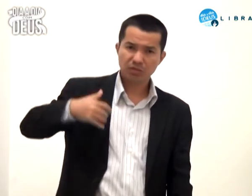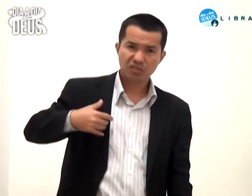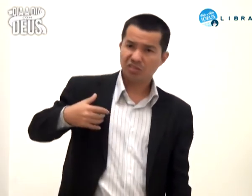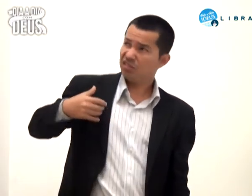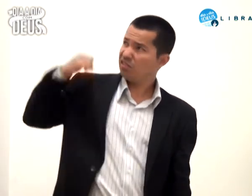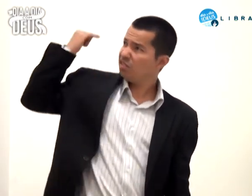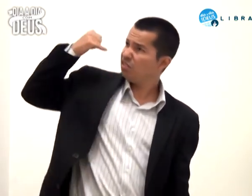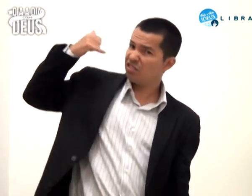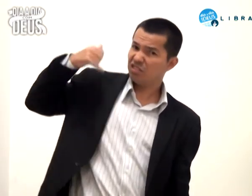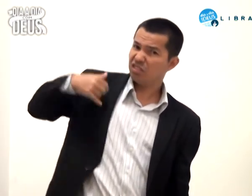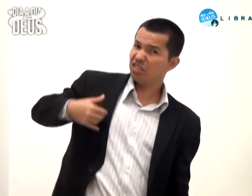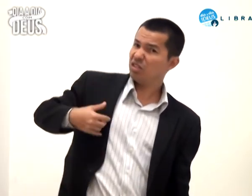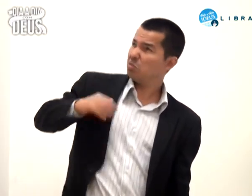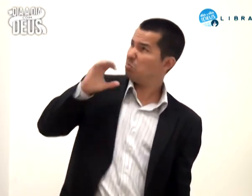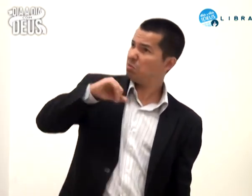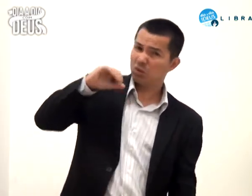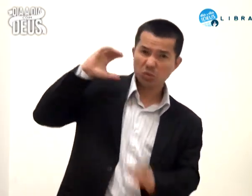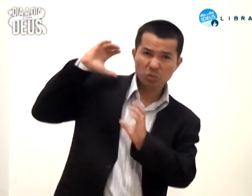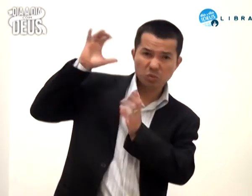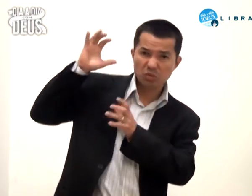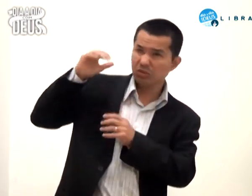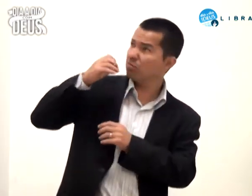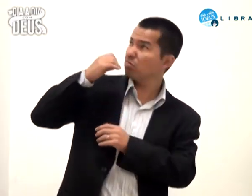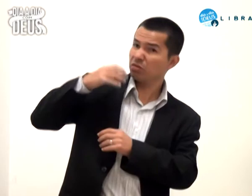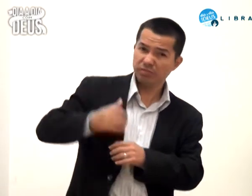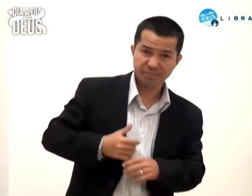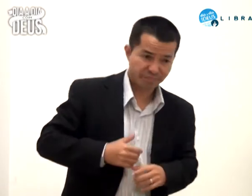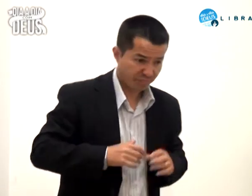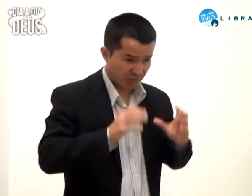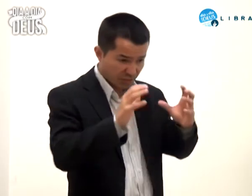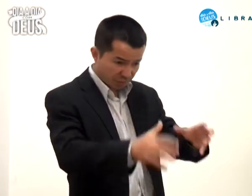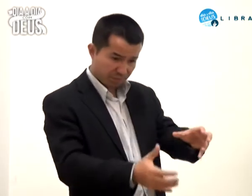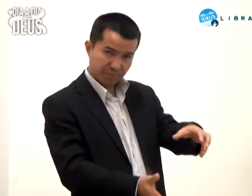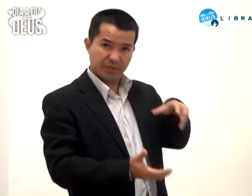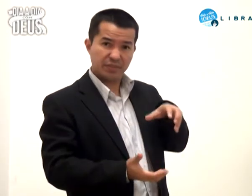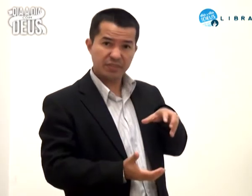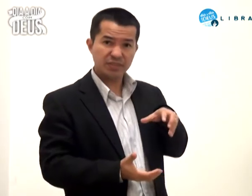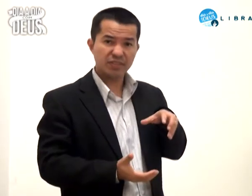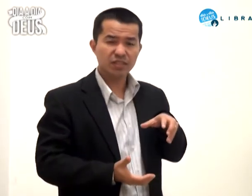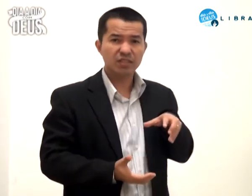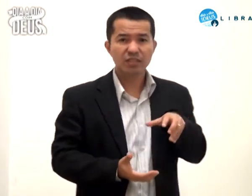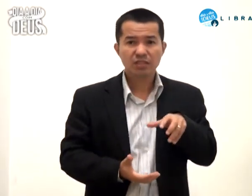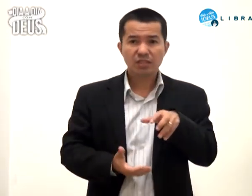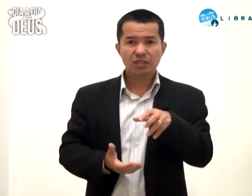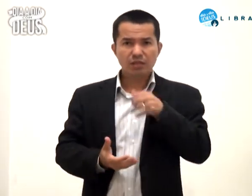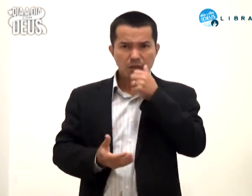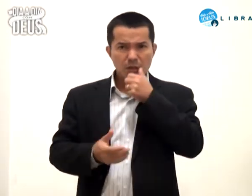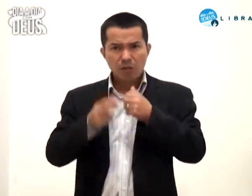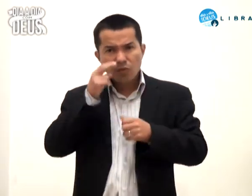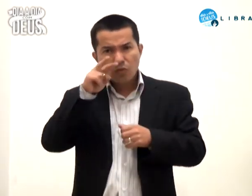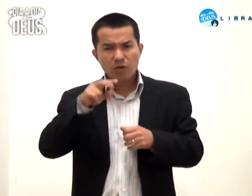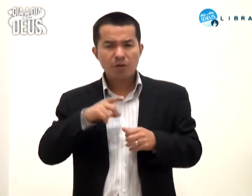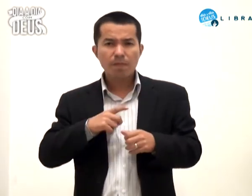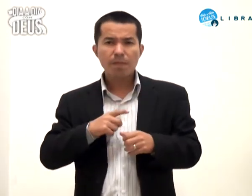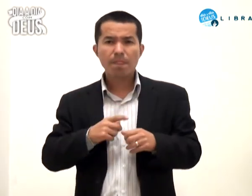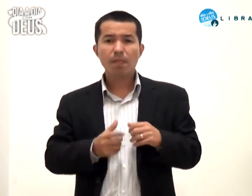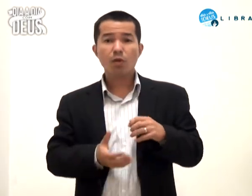dizia, pega o coco, pega o coco, pega o coco. E até que ela não aguentou, foi lá e pegou o coco.